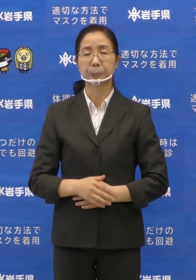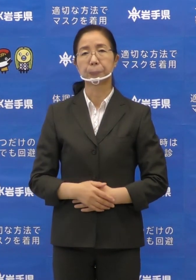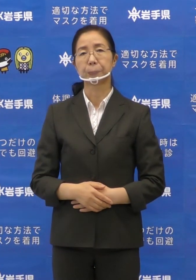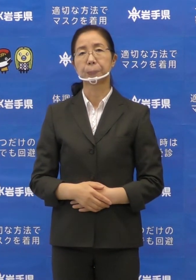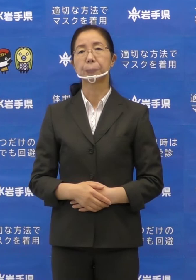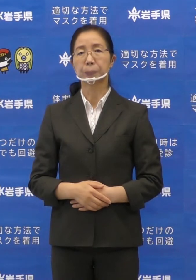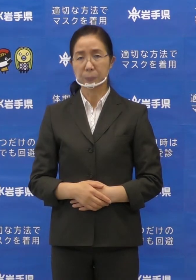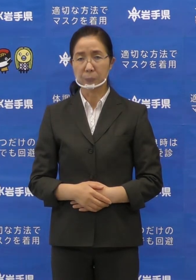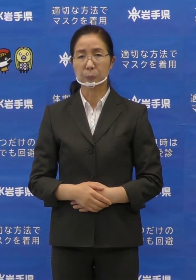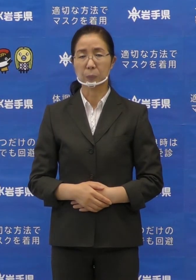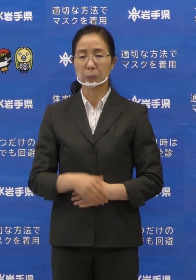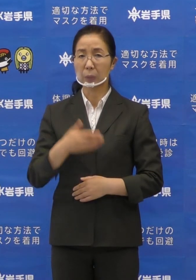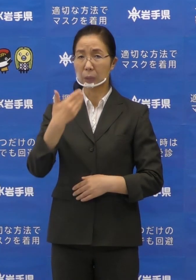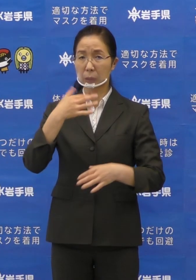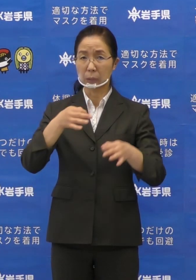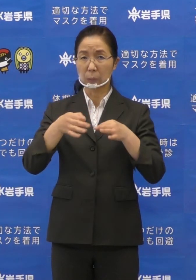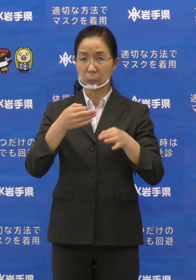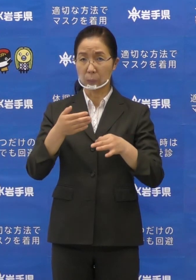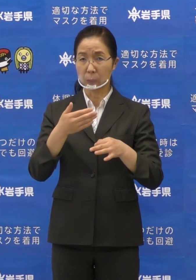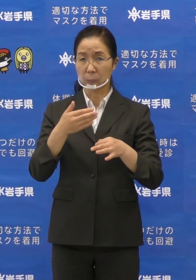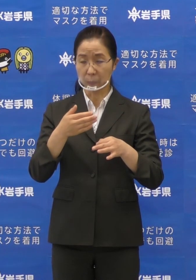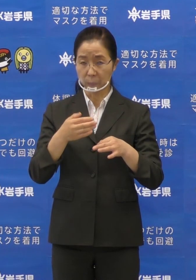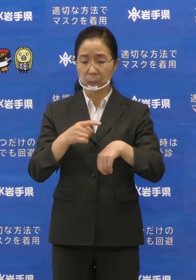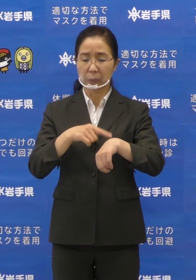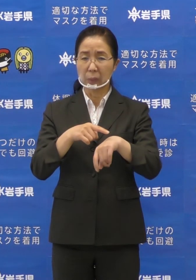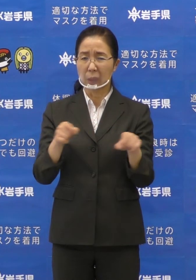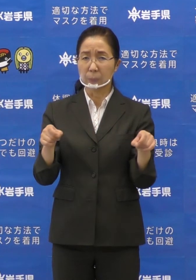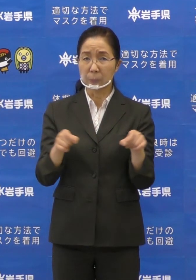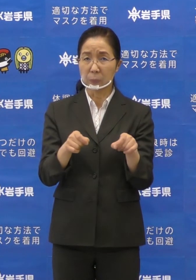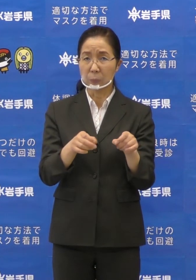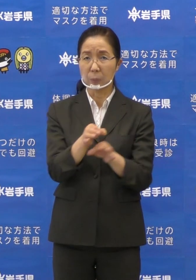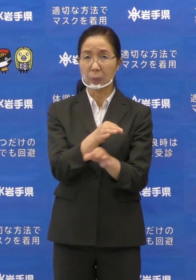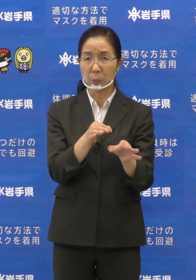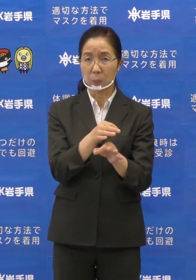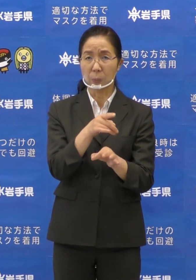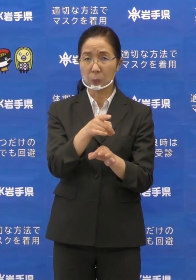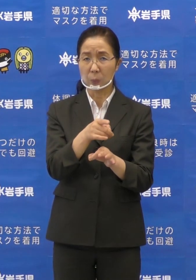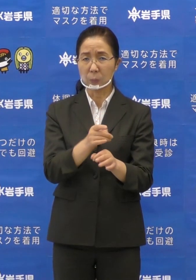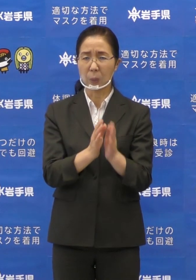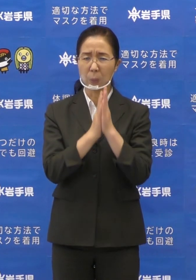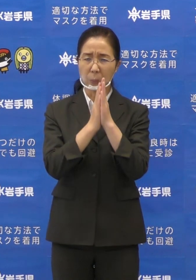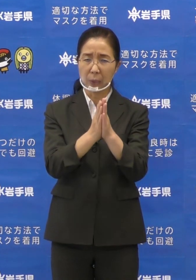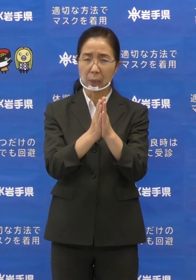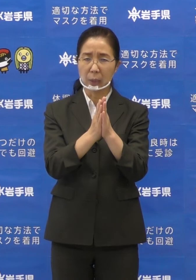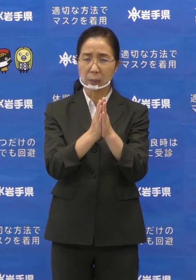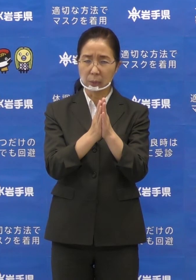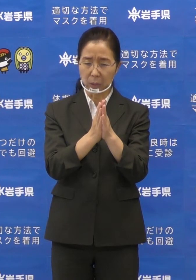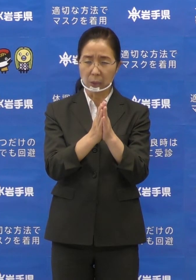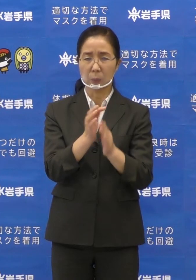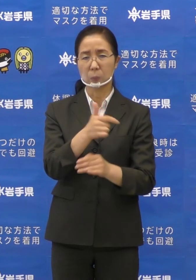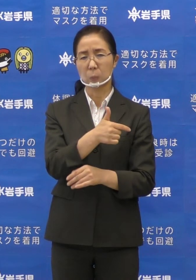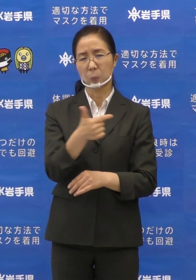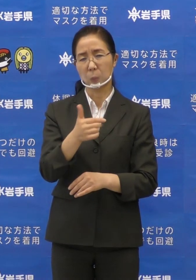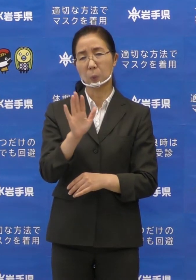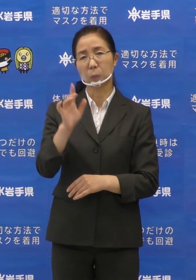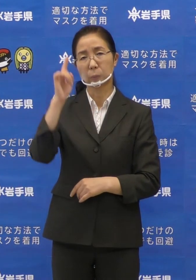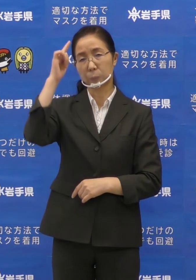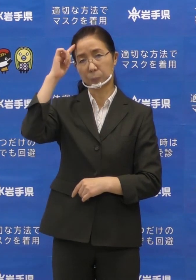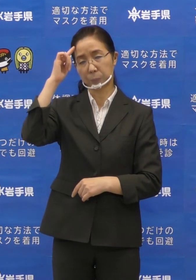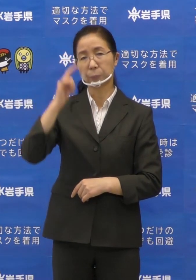食店の時間短縮営業の要請ということが一番大きいと思います